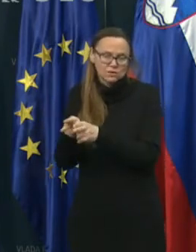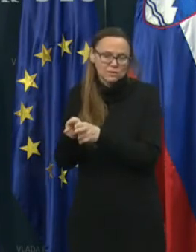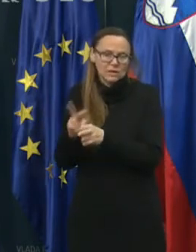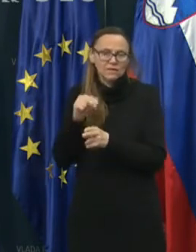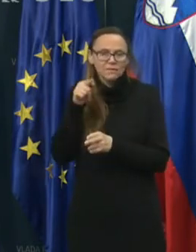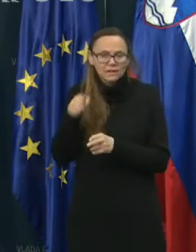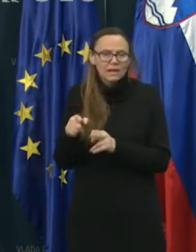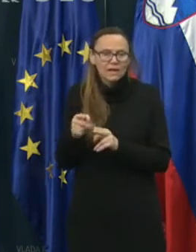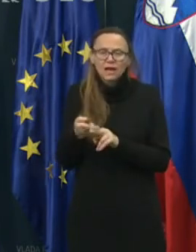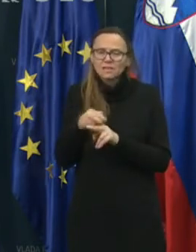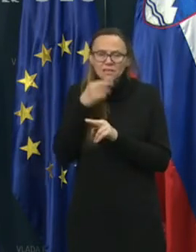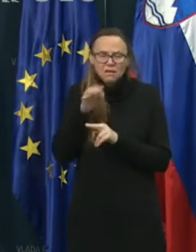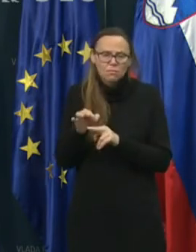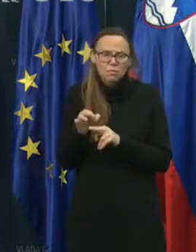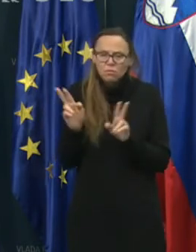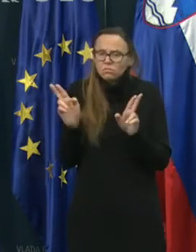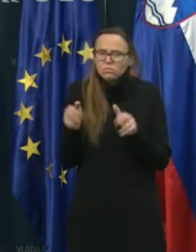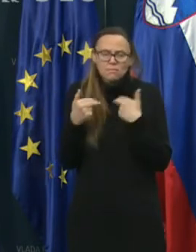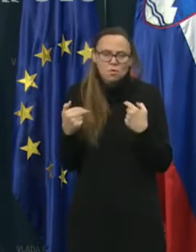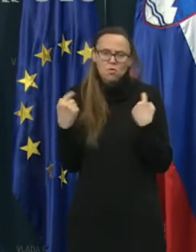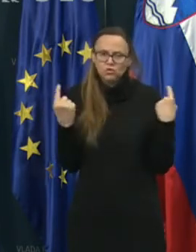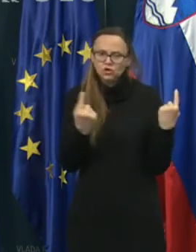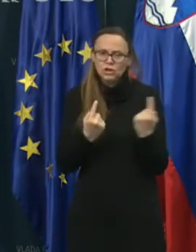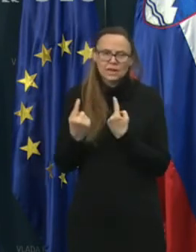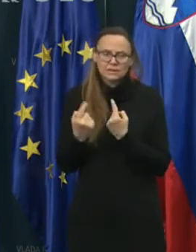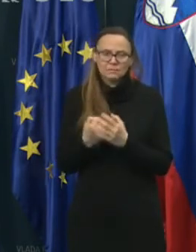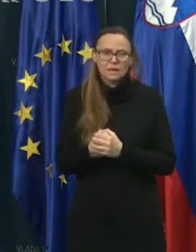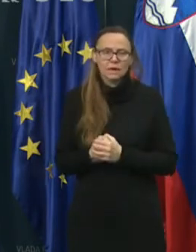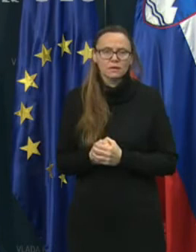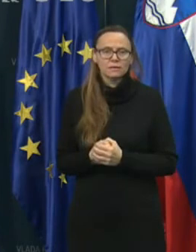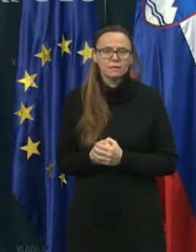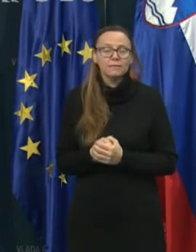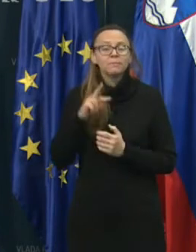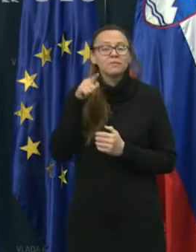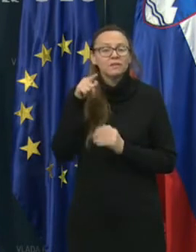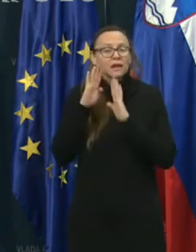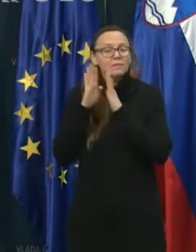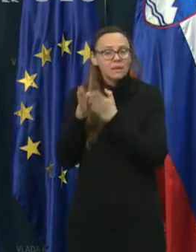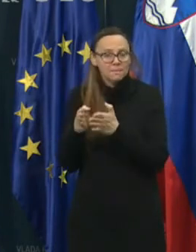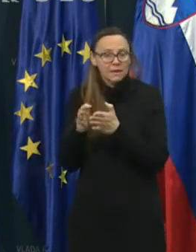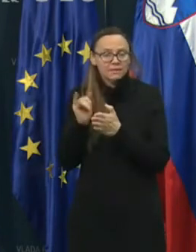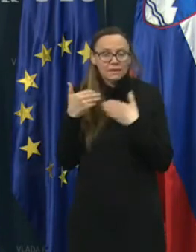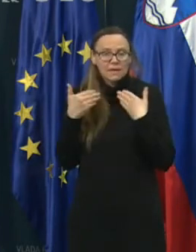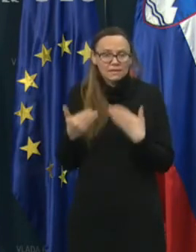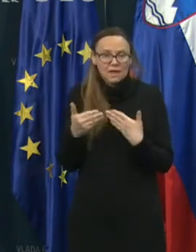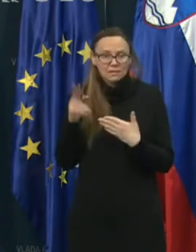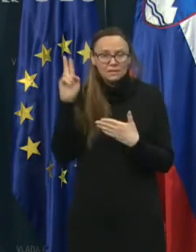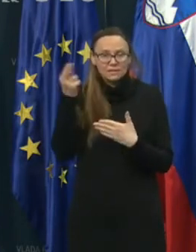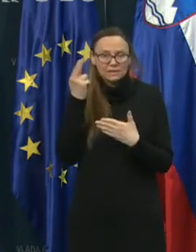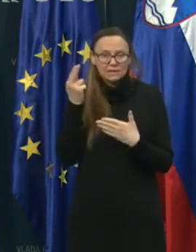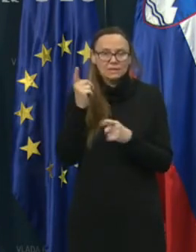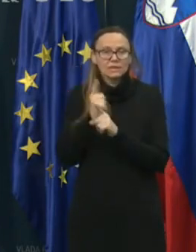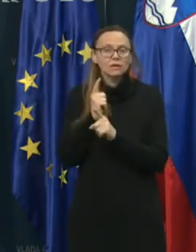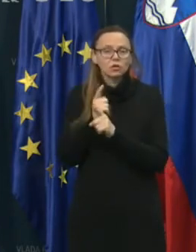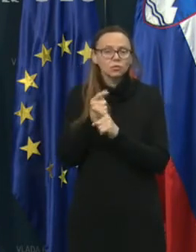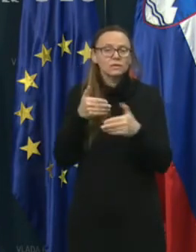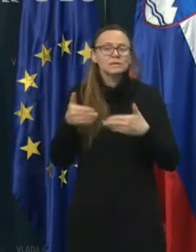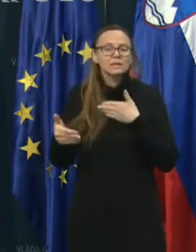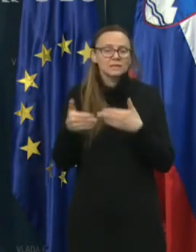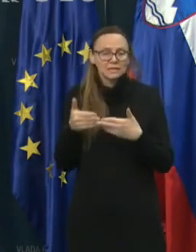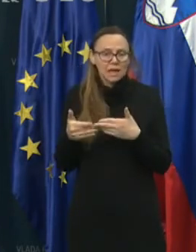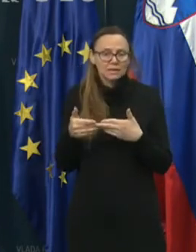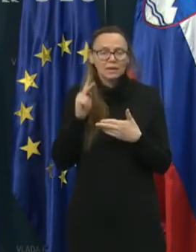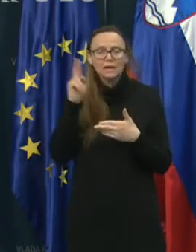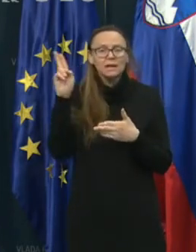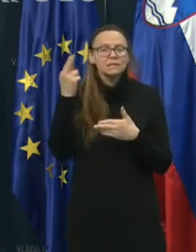teh najbolj nemogočih razmerah. V ta namen je danes sklican tudi sestanek, ki